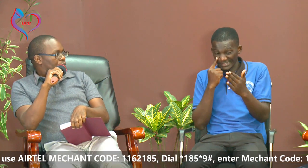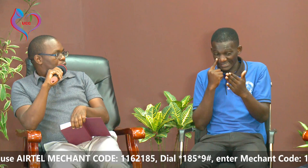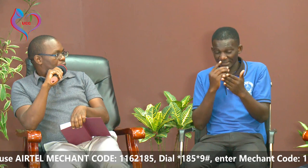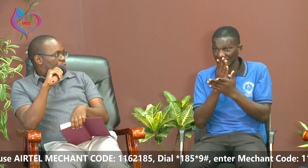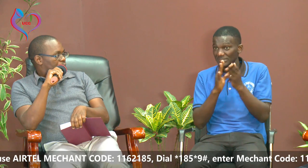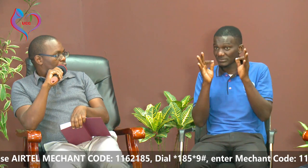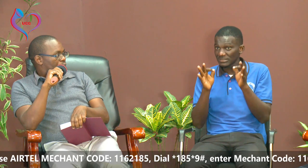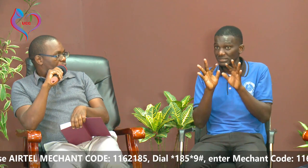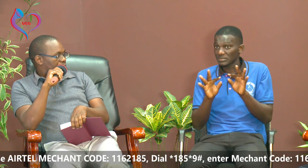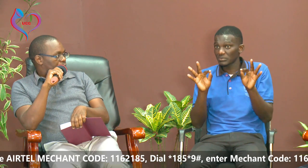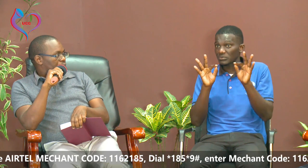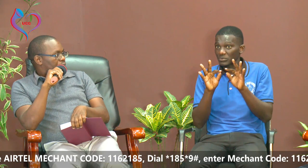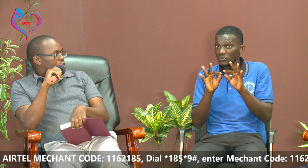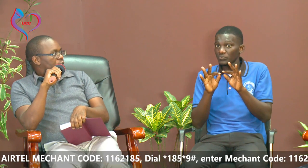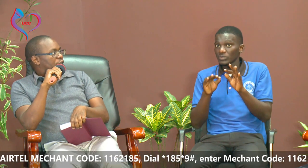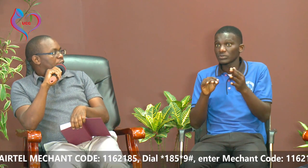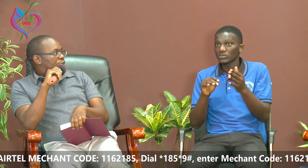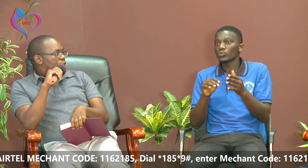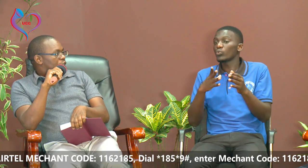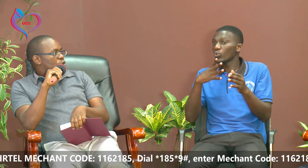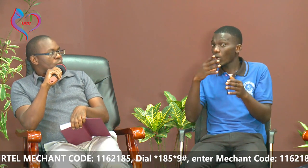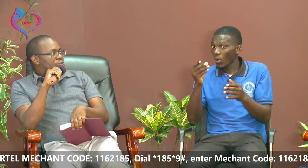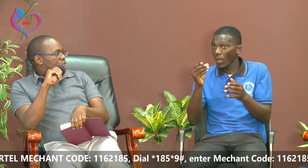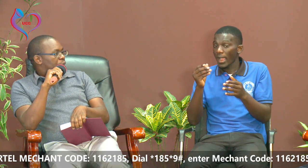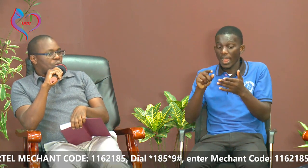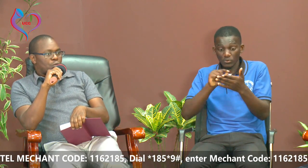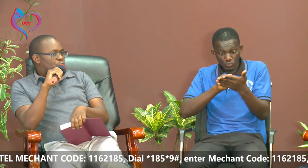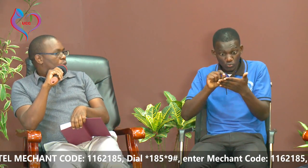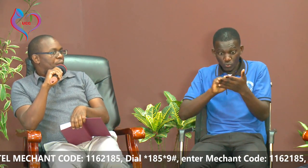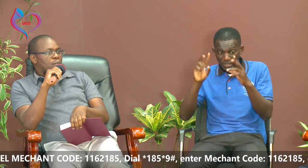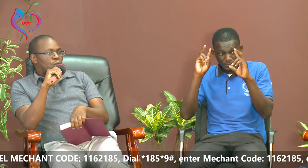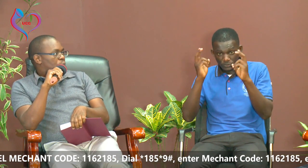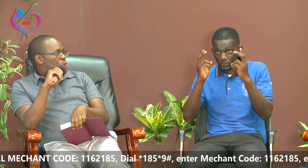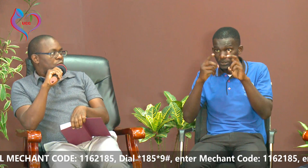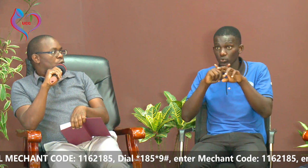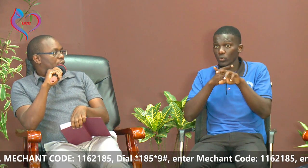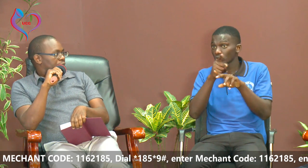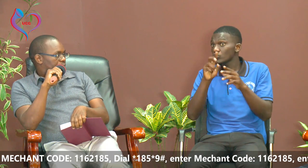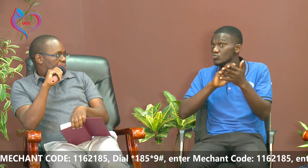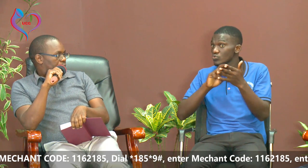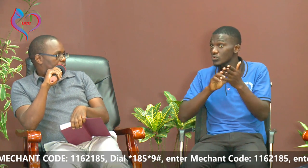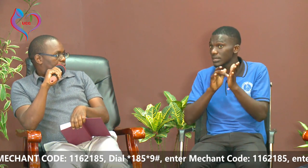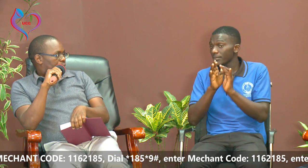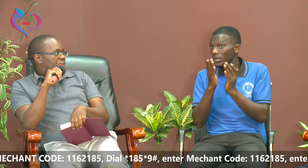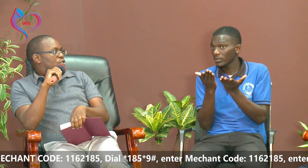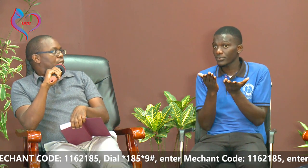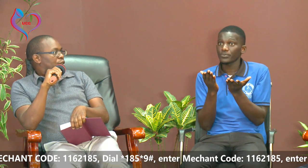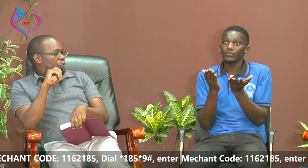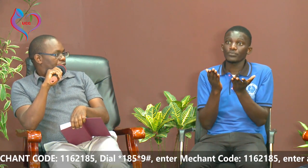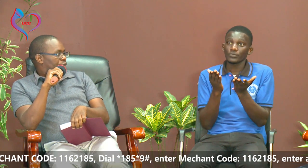ye buli wali mutima akuba wakatima nanga genda ngo wandike mitwe buli wosoma Bible olaba mutwe guwandike. And that's what I do if